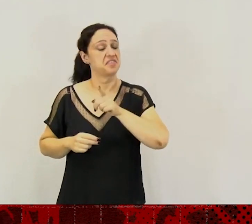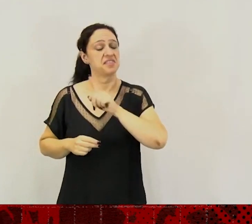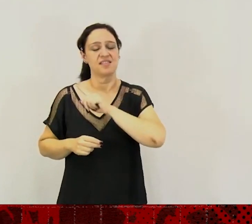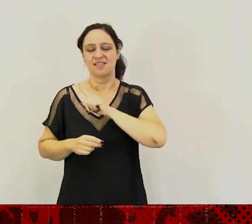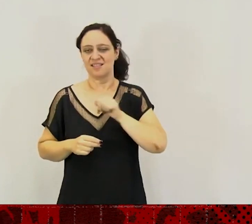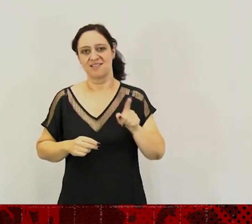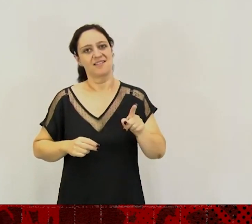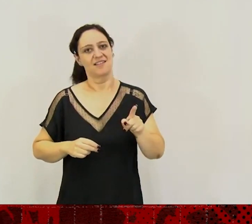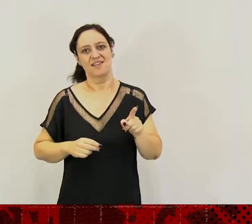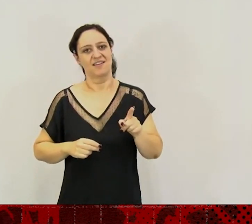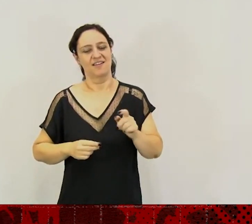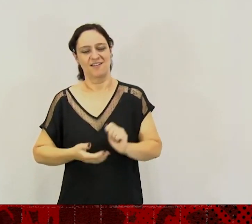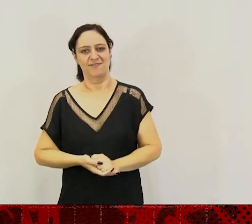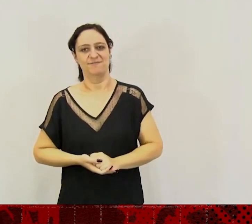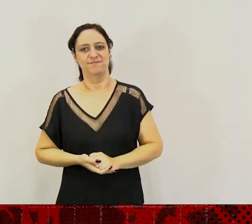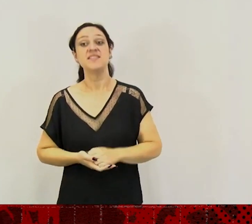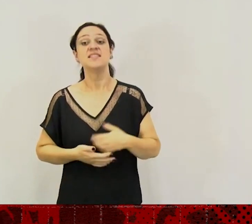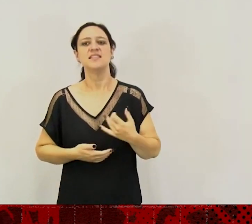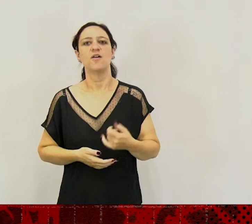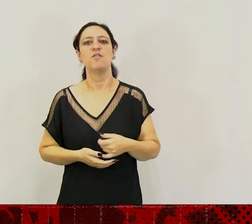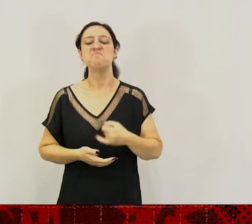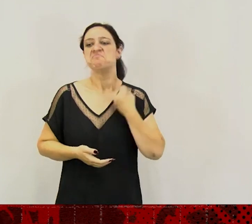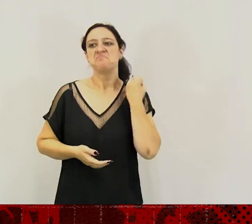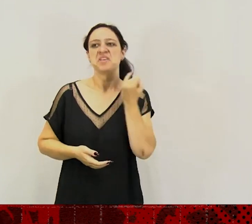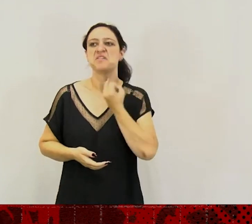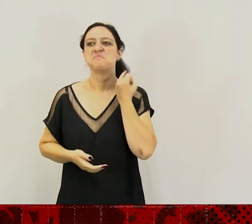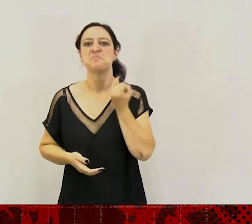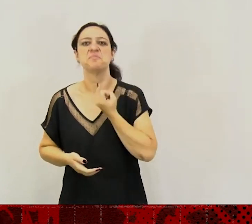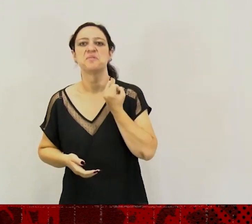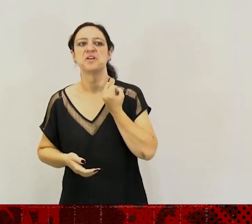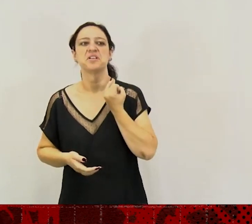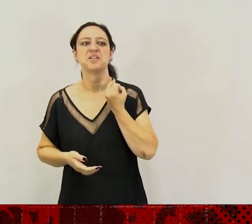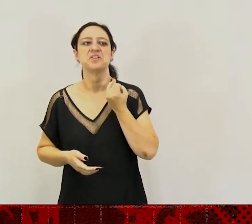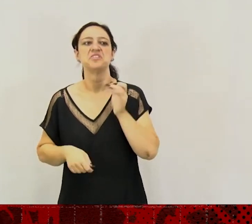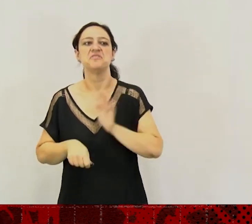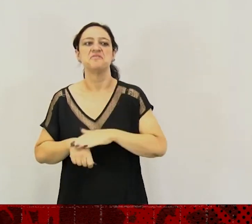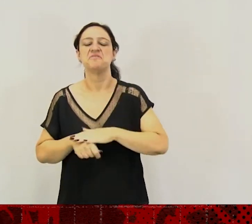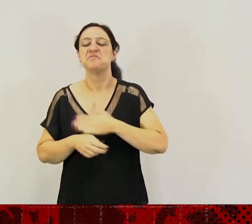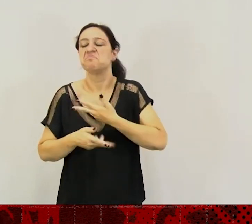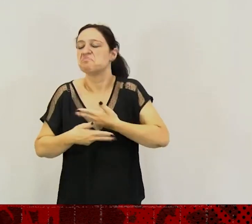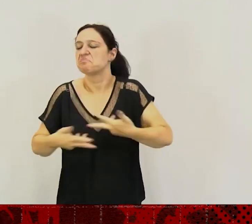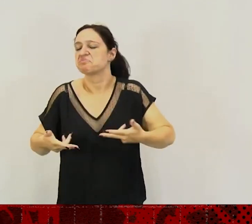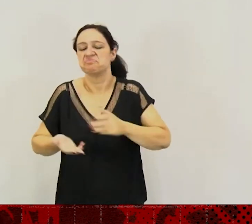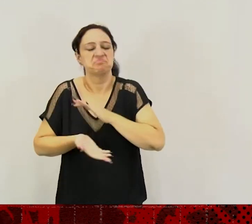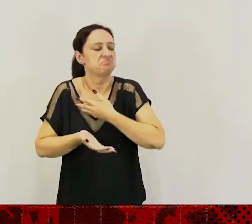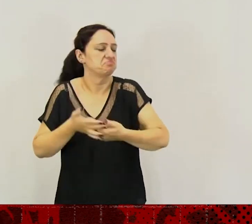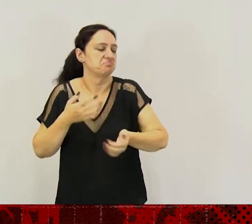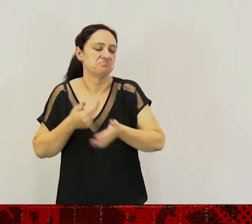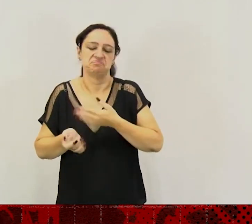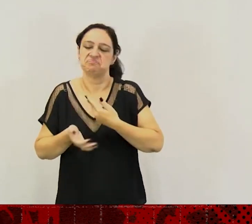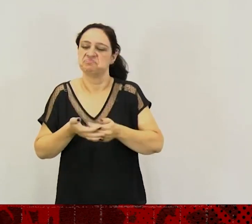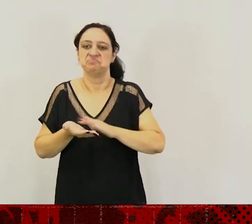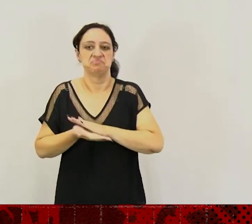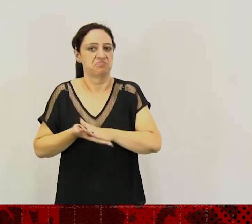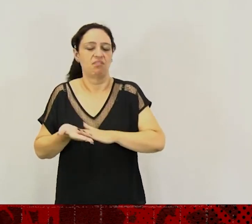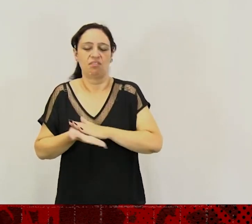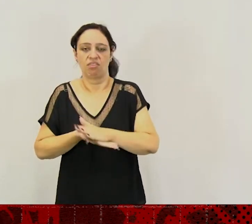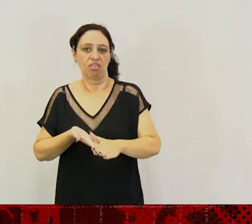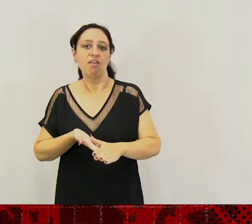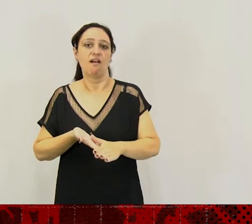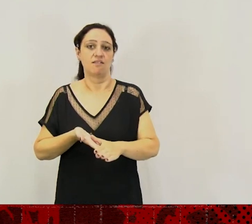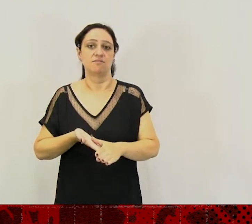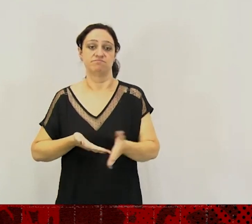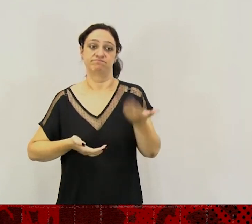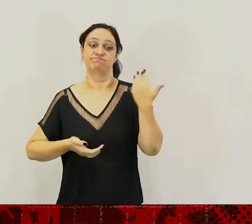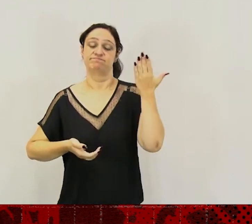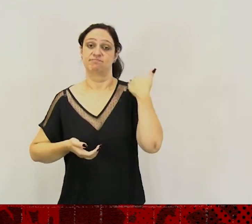Então, não importa o que nós tenhamos feito antes, e também não